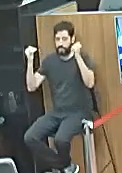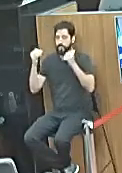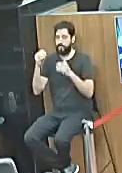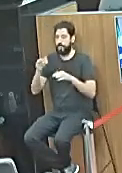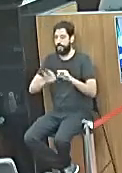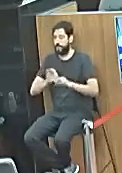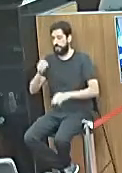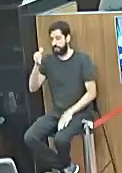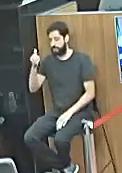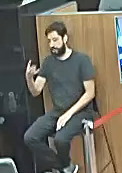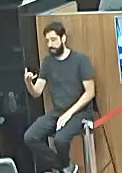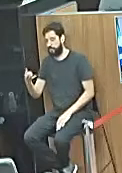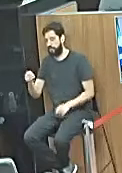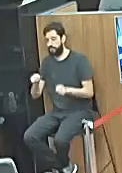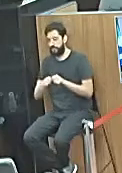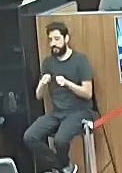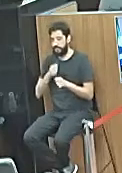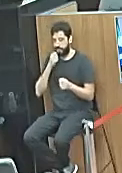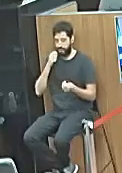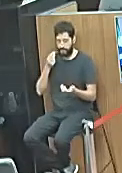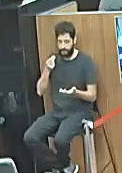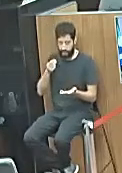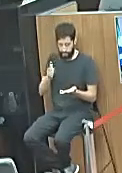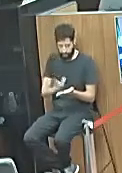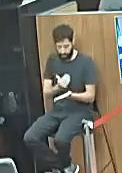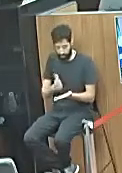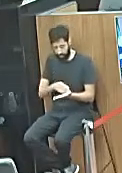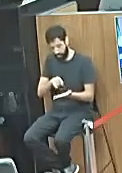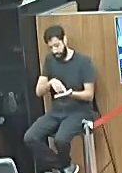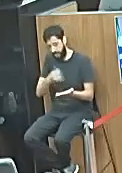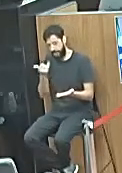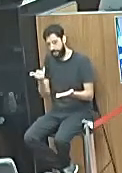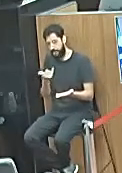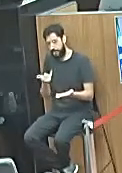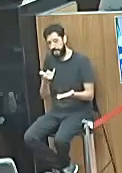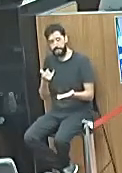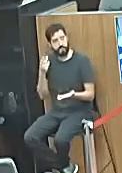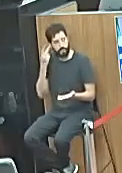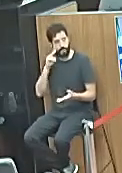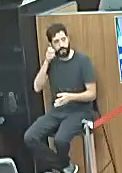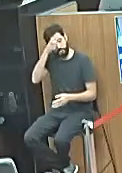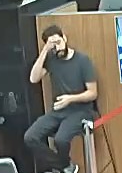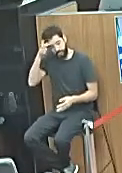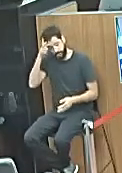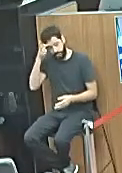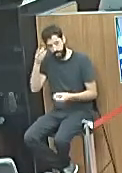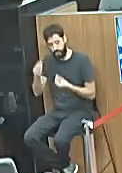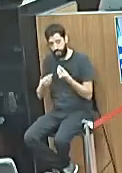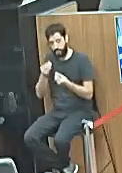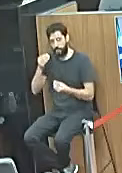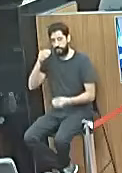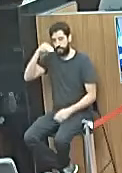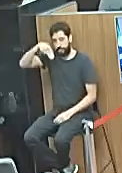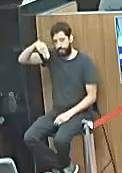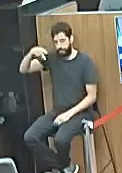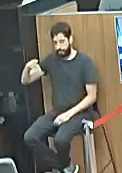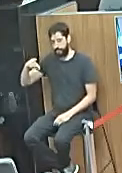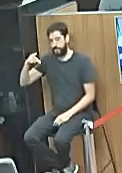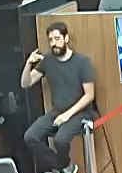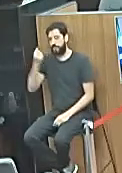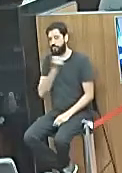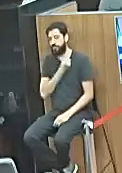a elaboração de cartilhas e demais materiais informativos destinada às prefeituras sobre a medida provisória número